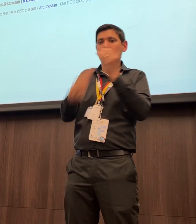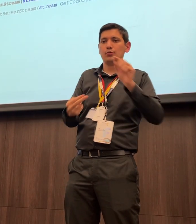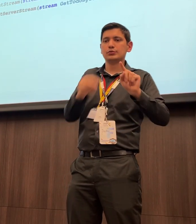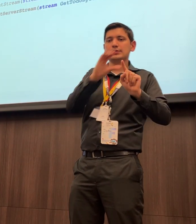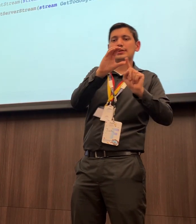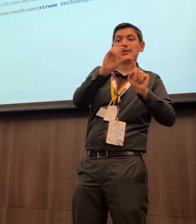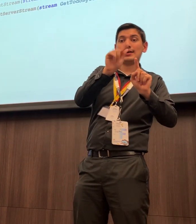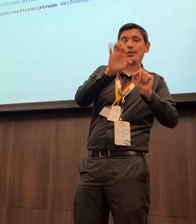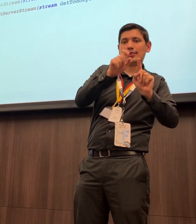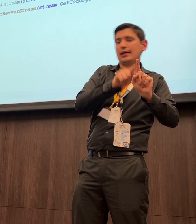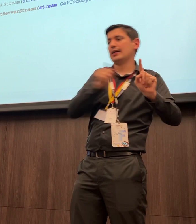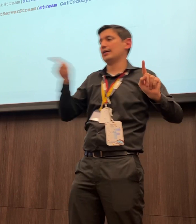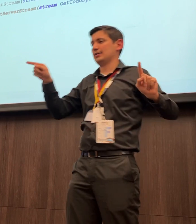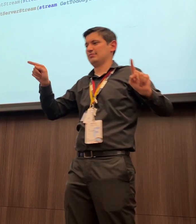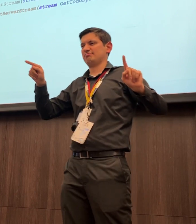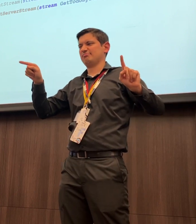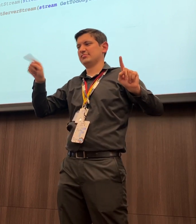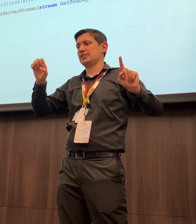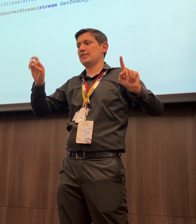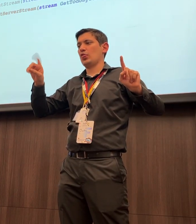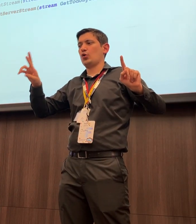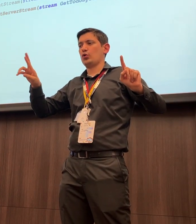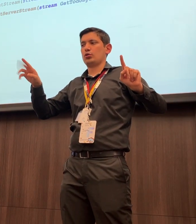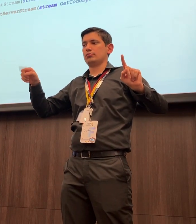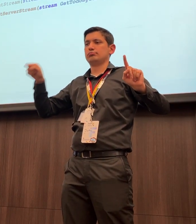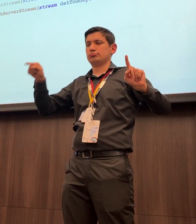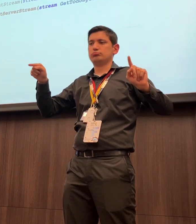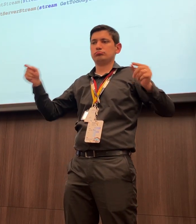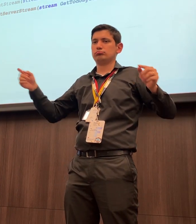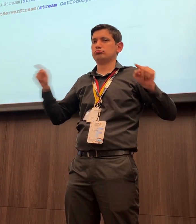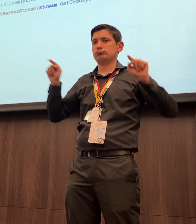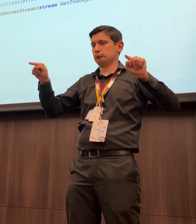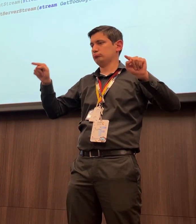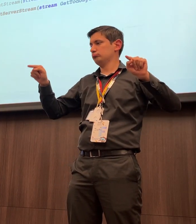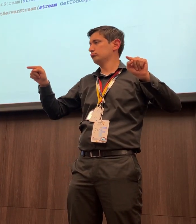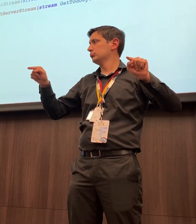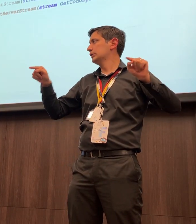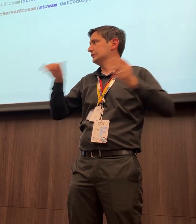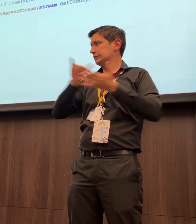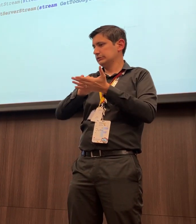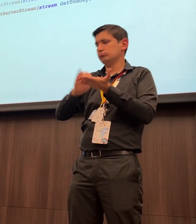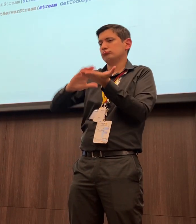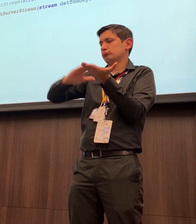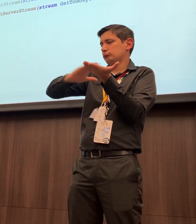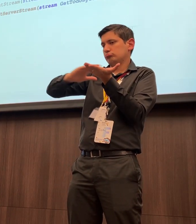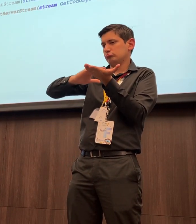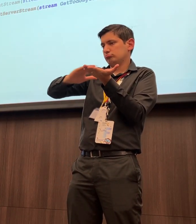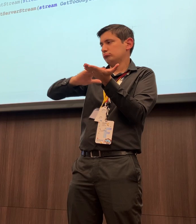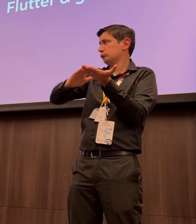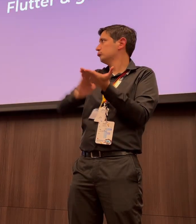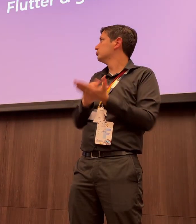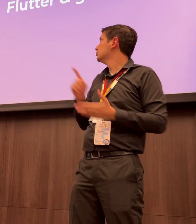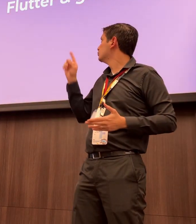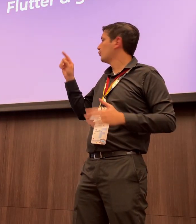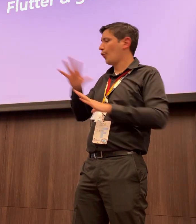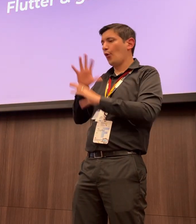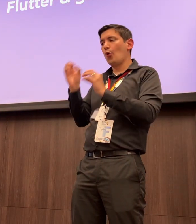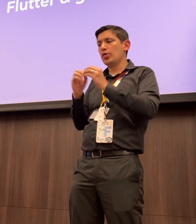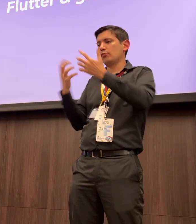cliente y del servidor, simplemente agregamos stream de los dos lados y con eso ya es suficiente. Entonces esto resuelve a través de la generación de